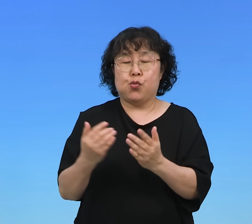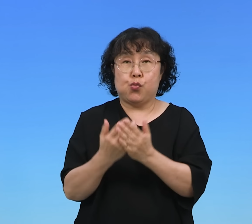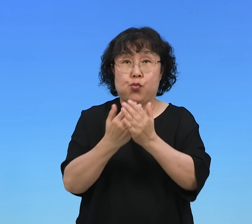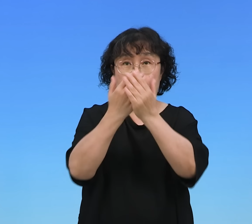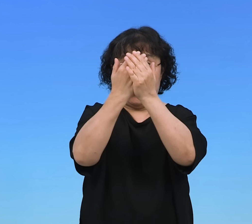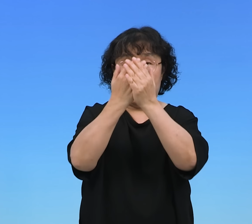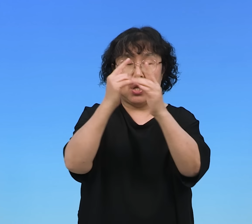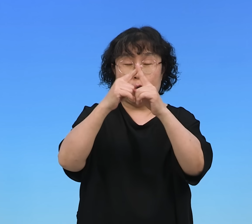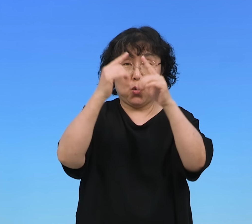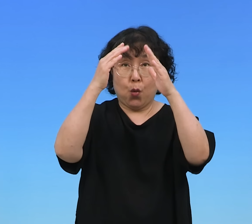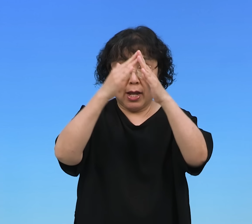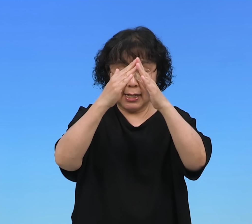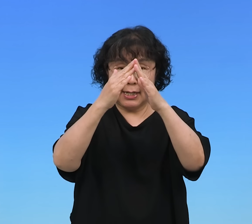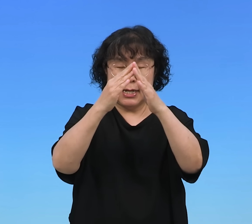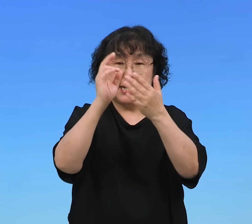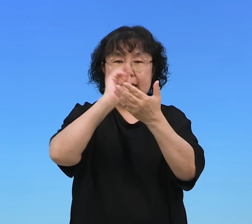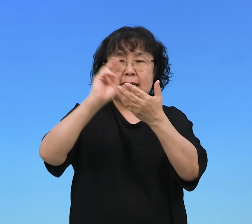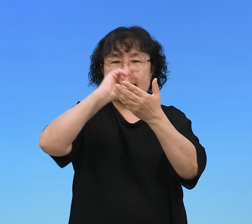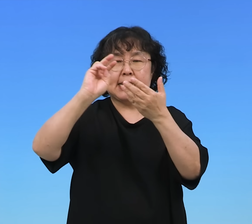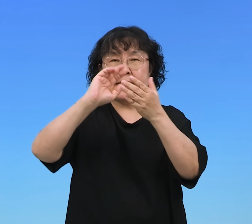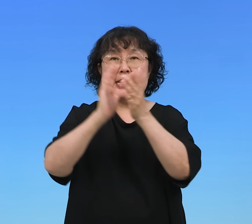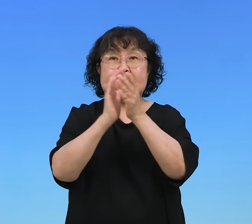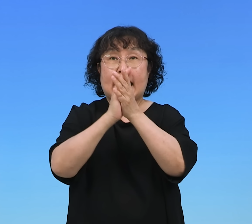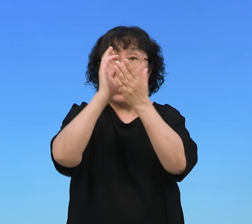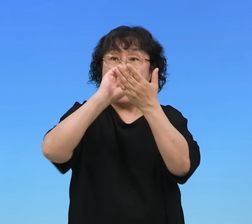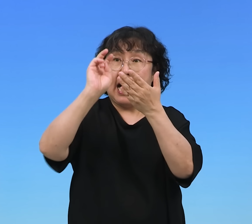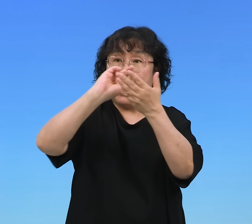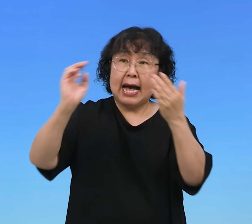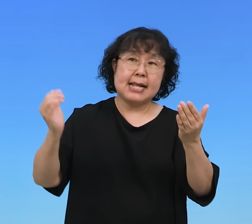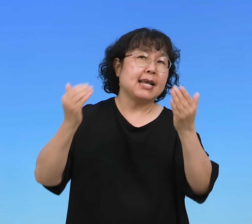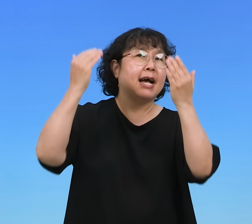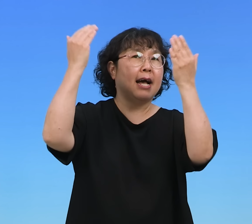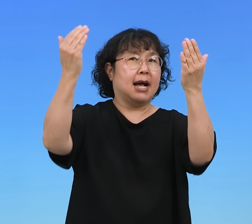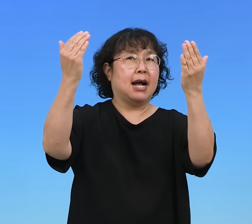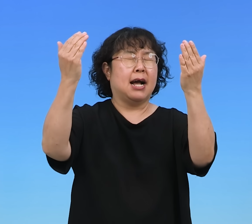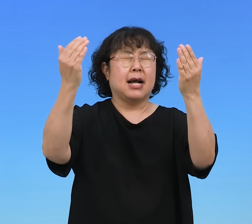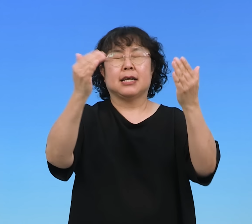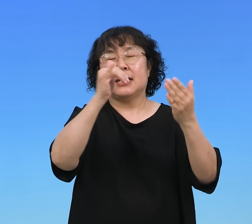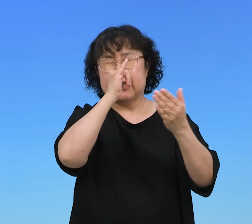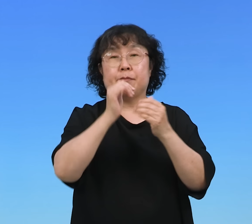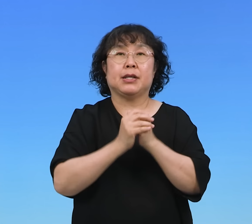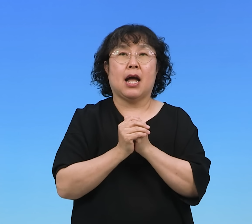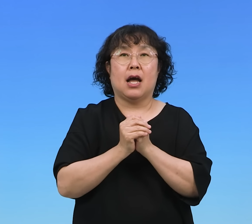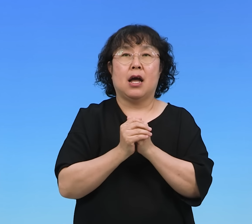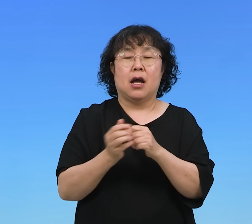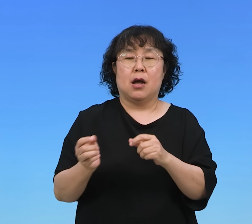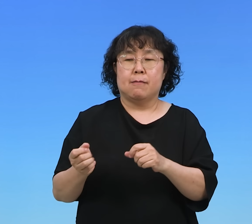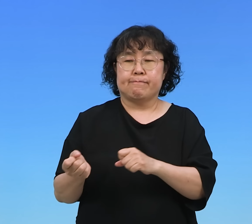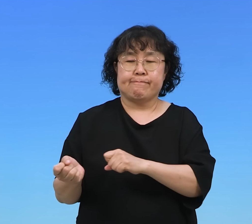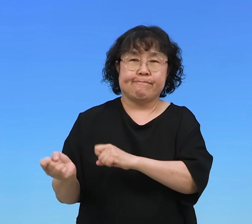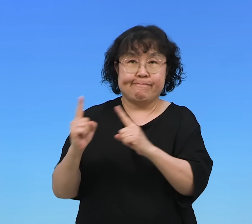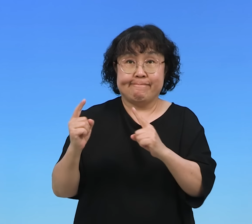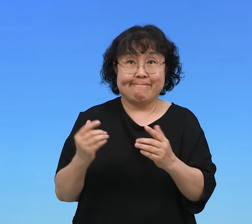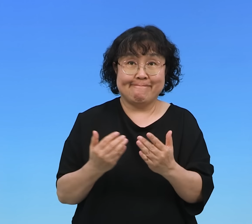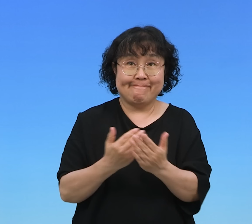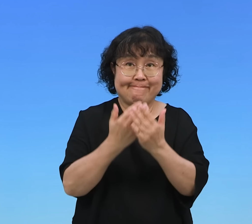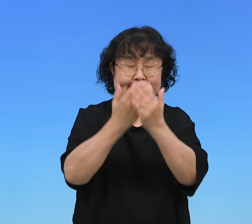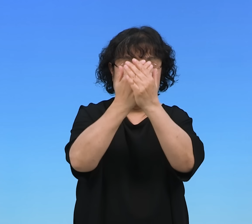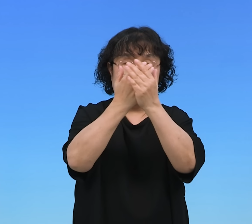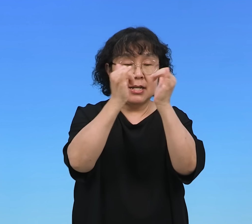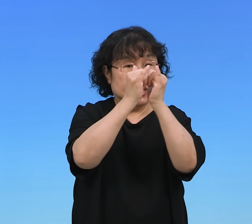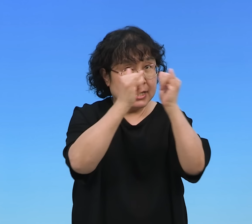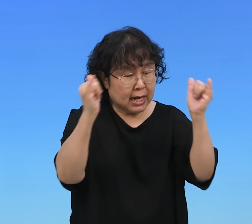교회를 가보면은 예외 없이 찬양이 살아 있습니다. 부흥하는 성도, 부흥하는 인생은 그 내면의